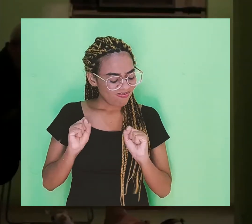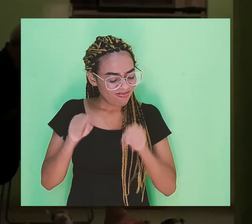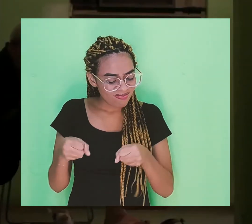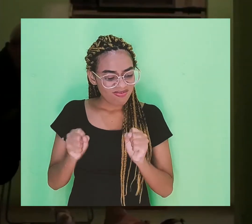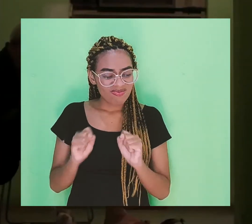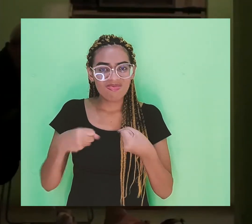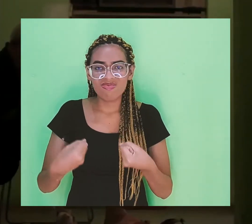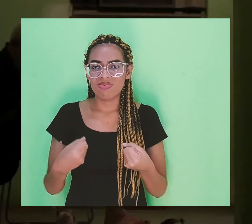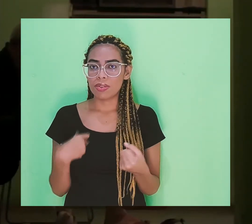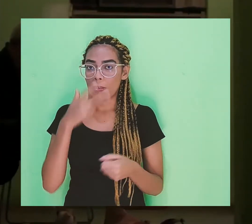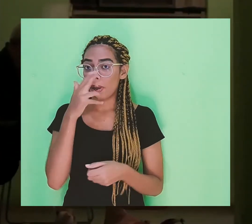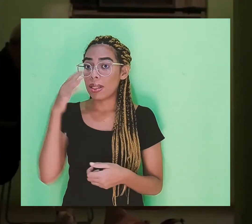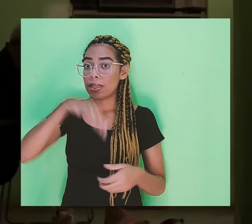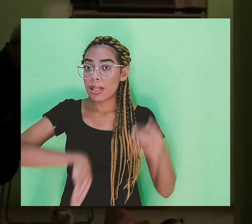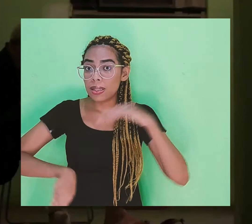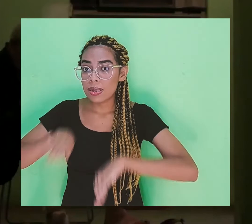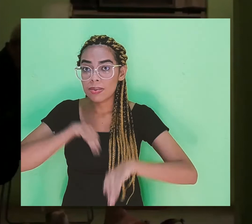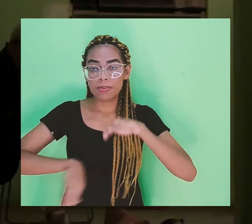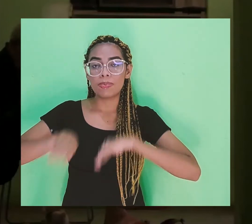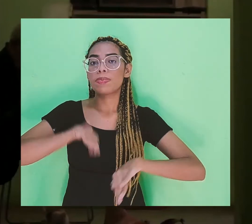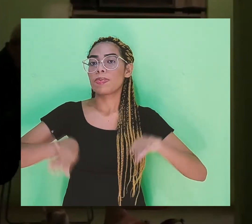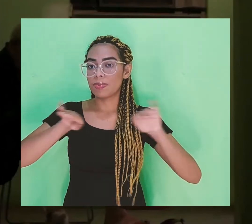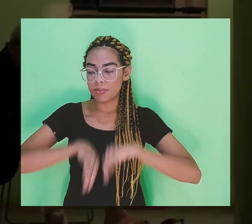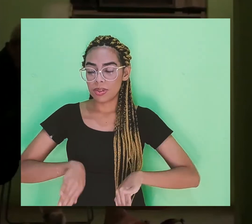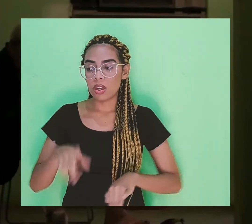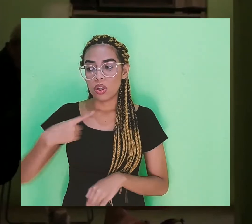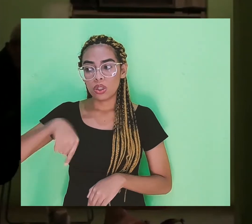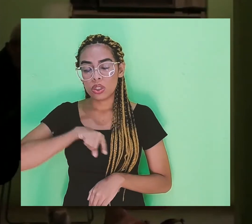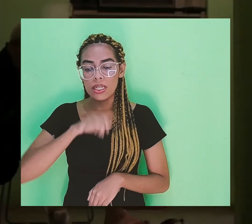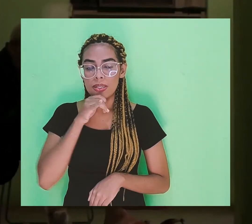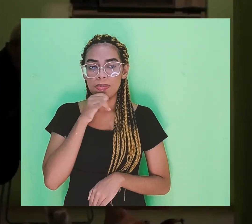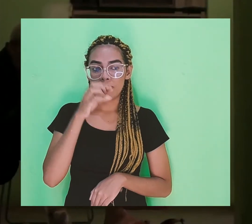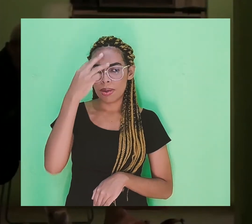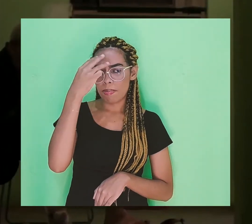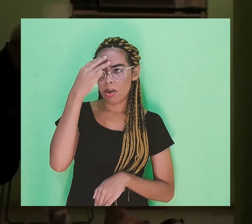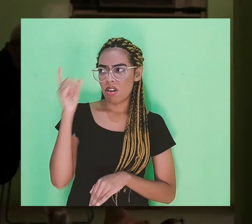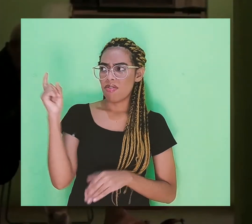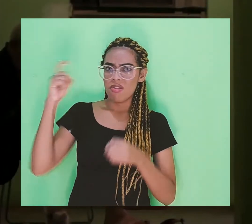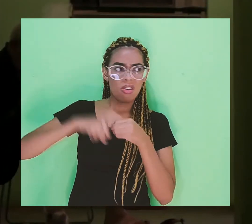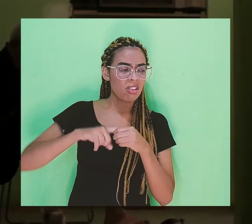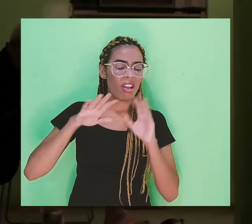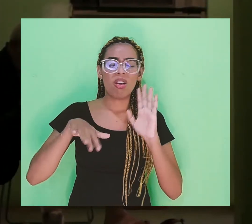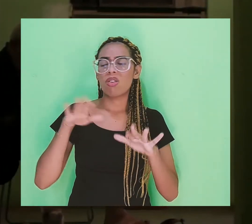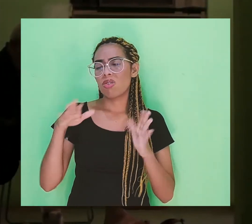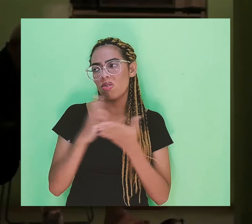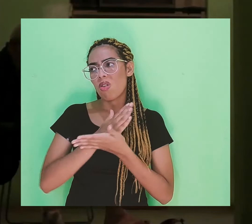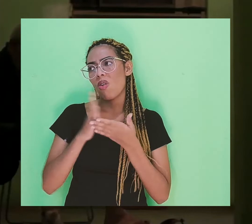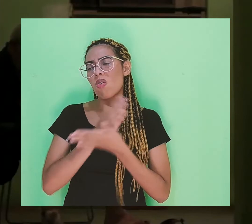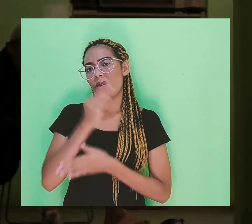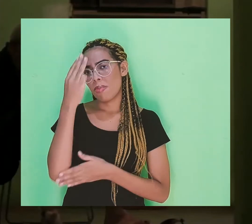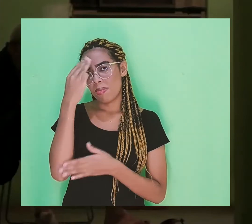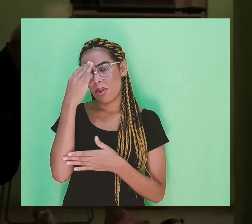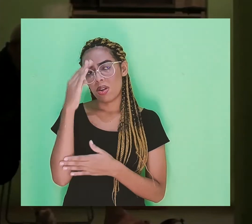é um esforço, lembrar é nadar, sabe? Lembrar é nadar, sabe? Você ir de encontro a isso, inclusive porque nem toda memória é boa, sabe?